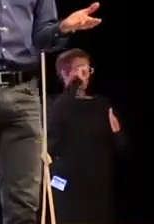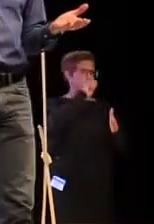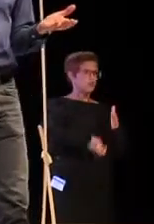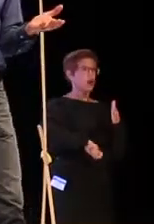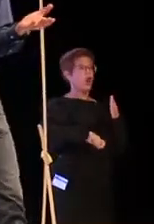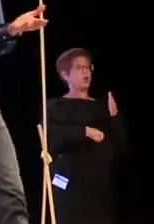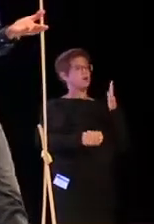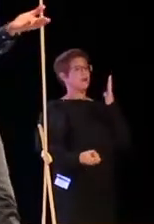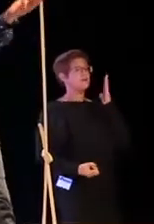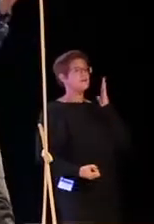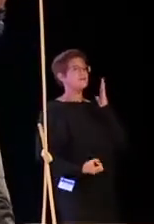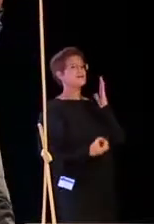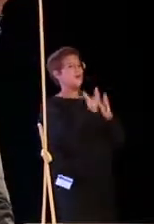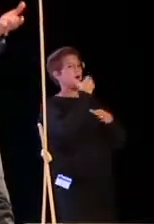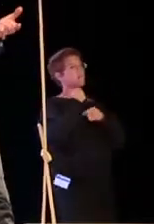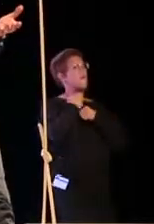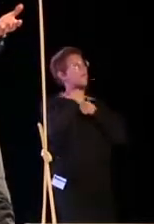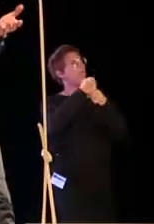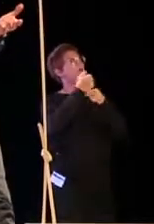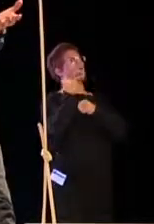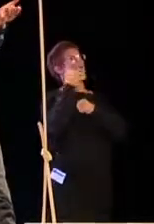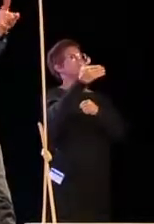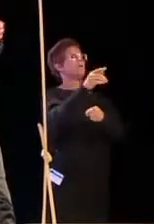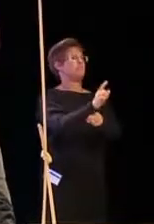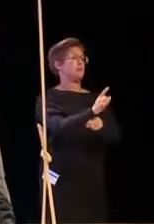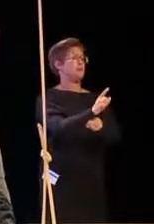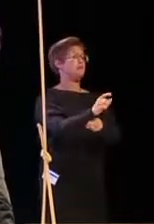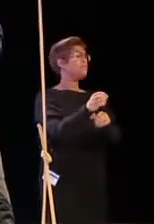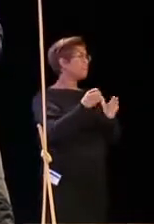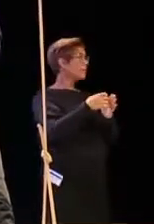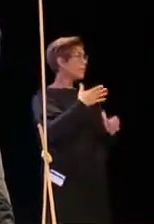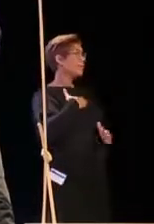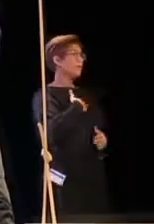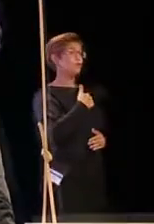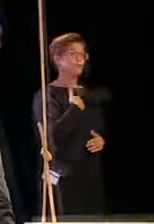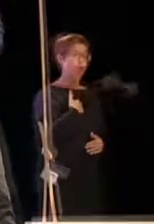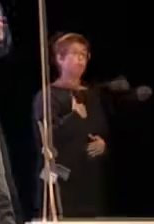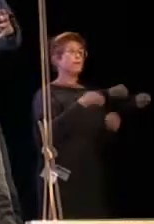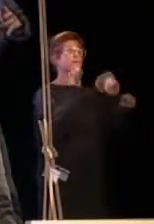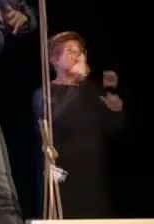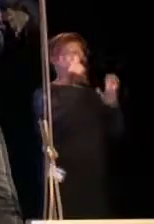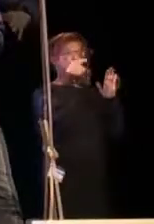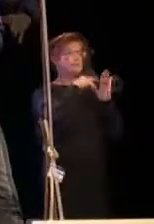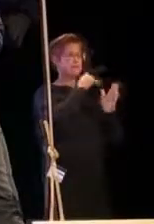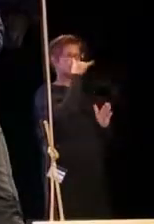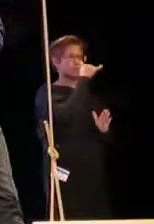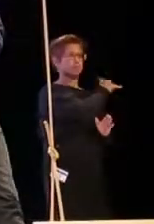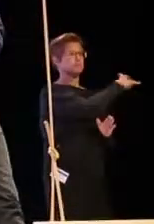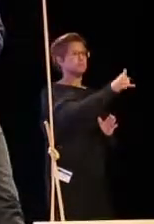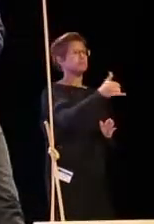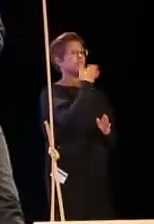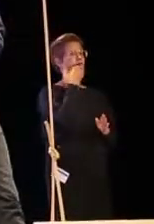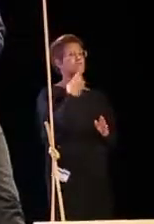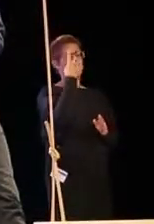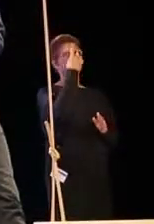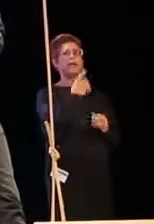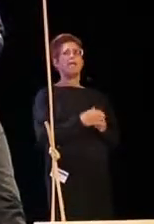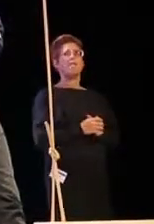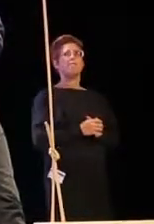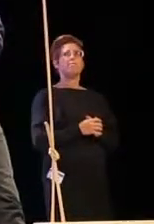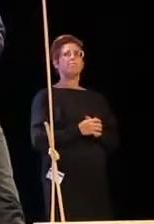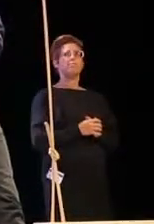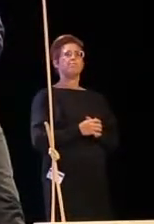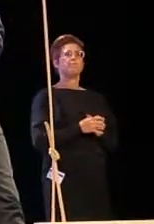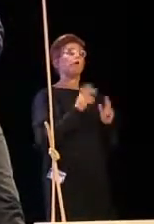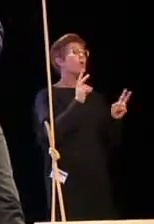jag att det är så oerhört positivt och hoppfullt att det här året börjar. Det är ju att vi är nästan